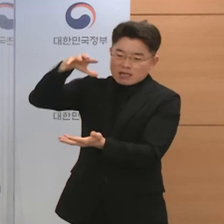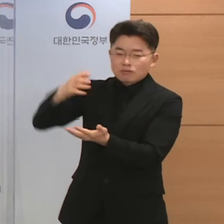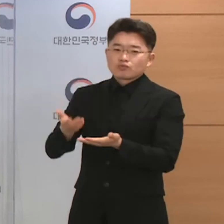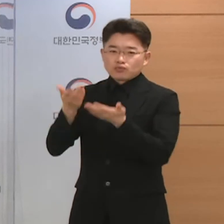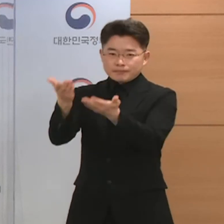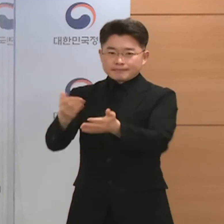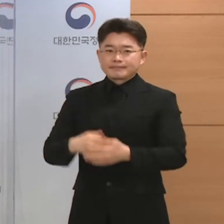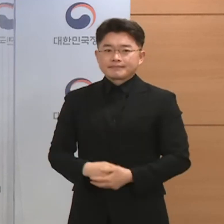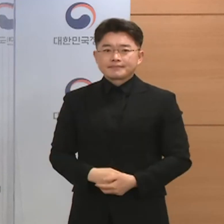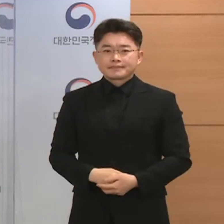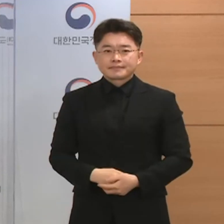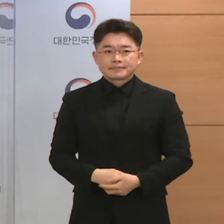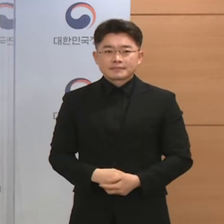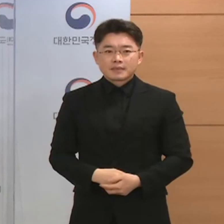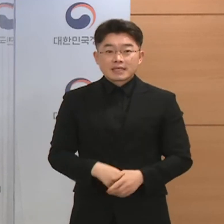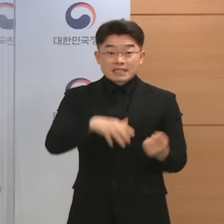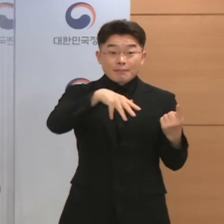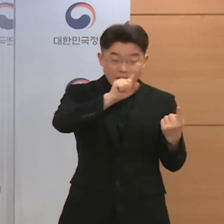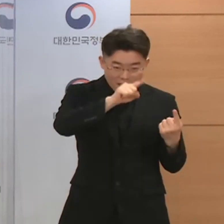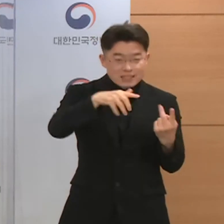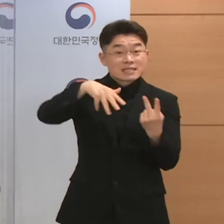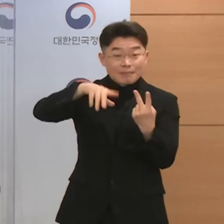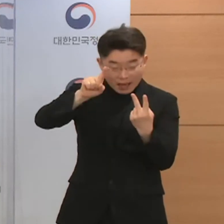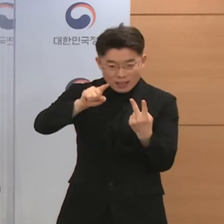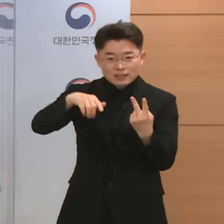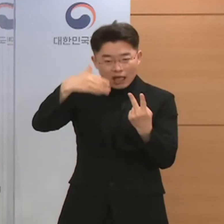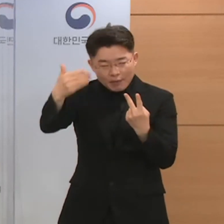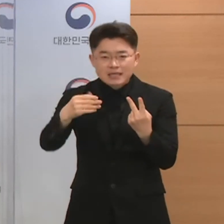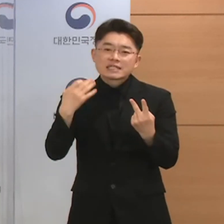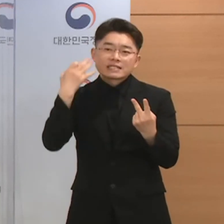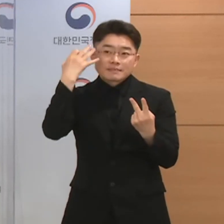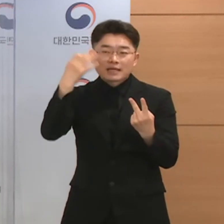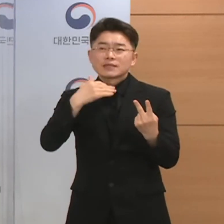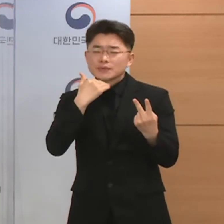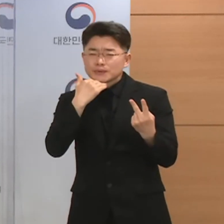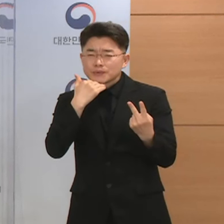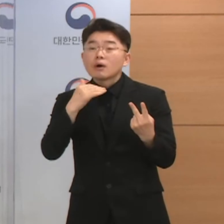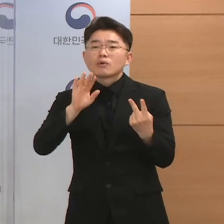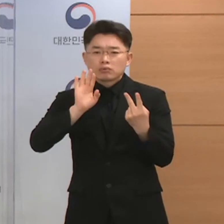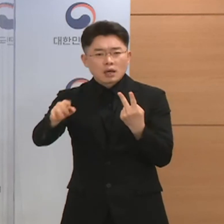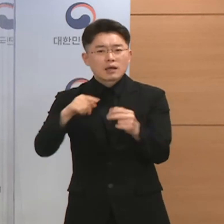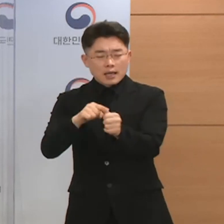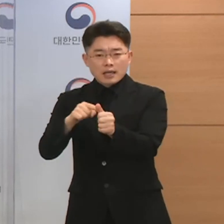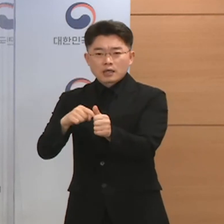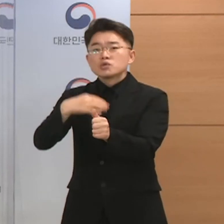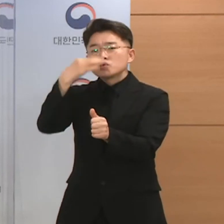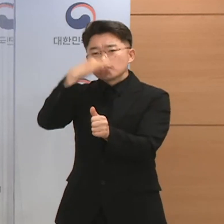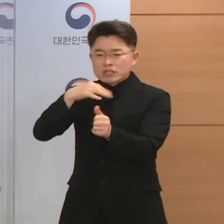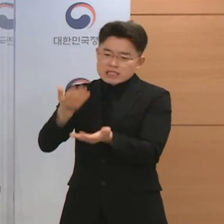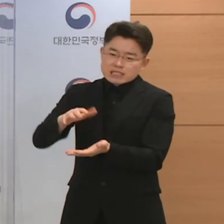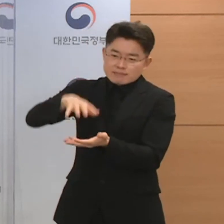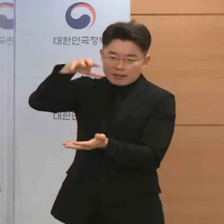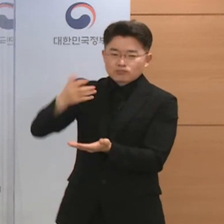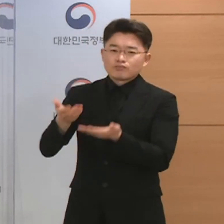2차 접종까지 끝나고 14일이 경과되어 있는 완전 접종 완료자들을 대상으로 하는